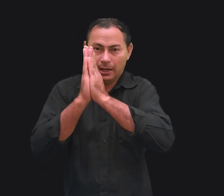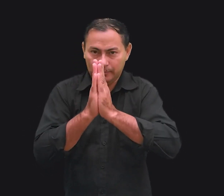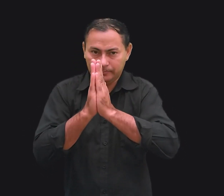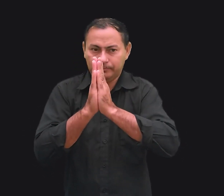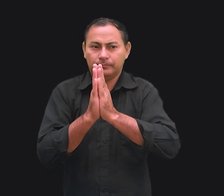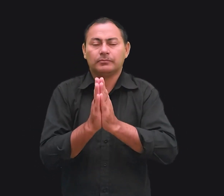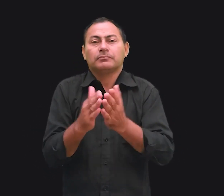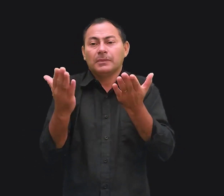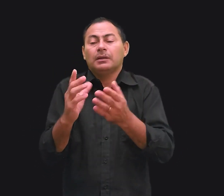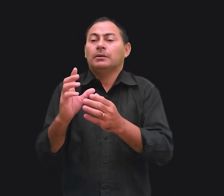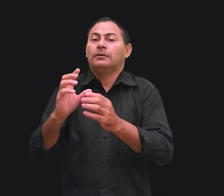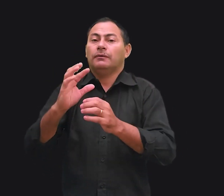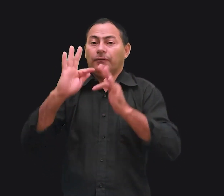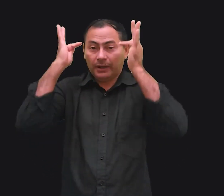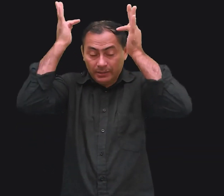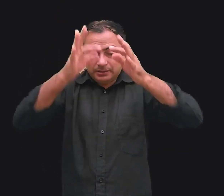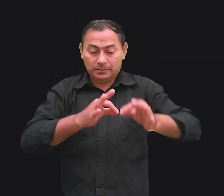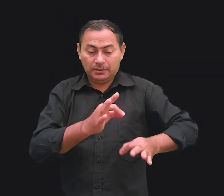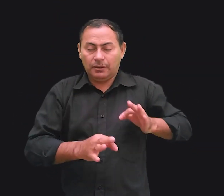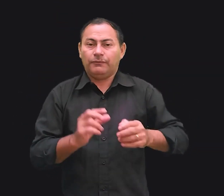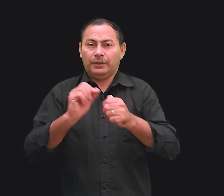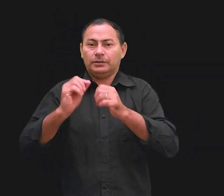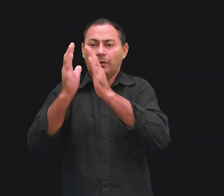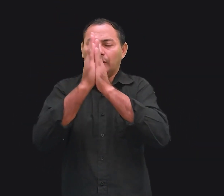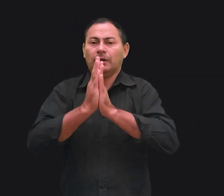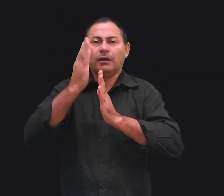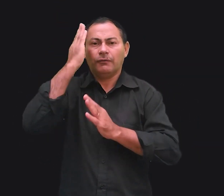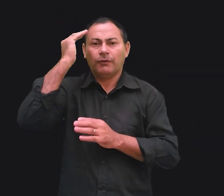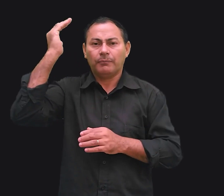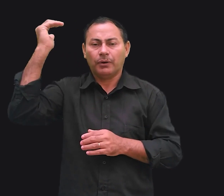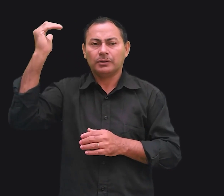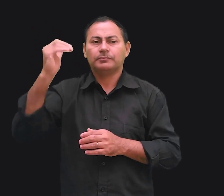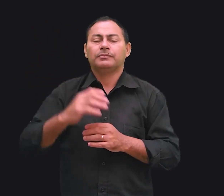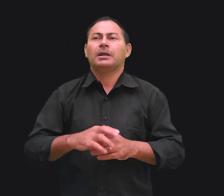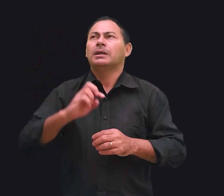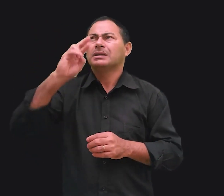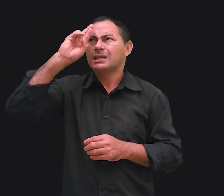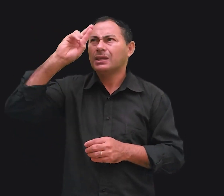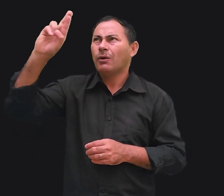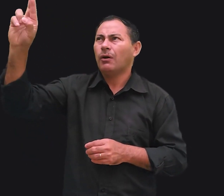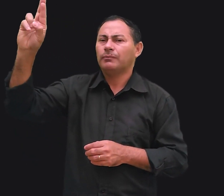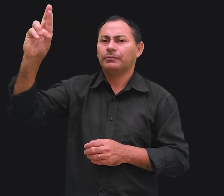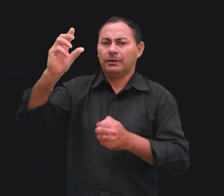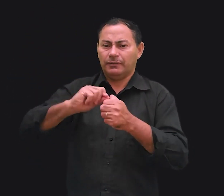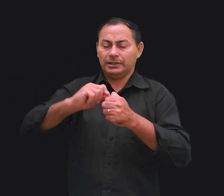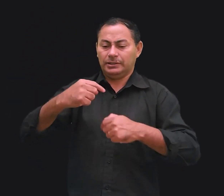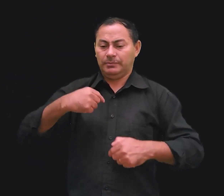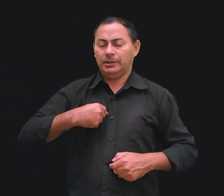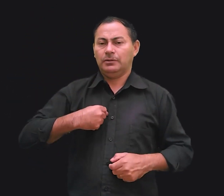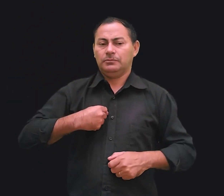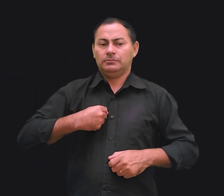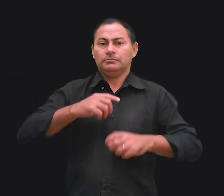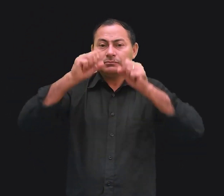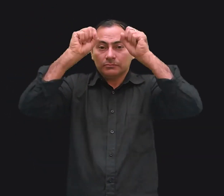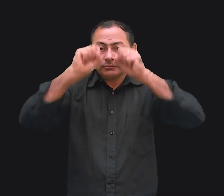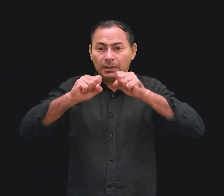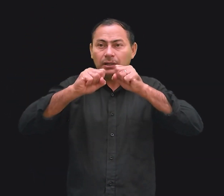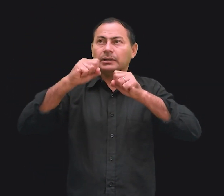orar. Então ele fez sua oração. Famosa, Senhor, fazei de mim um instrumento de